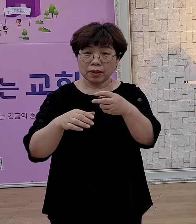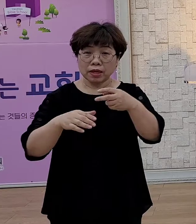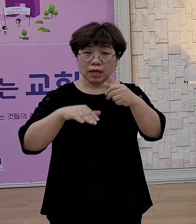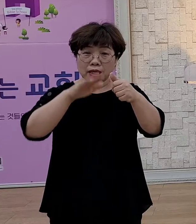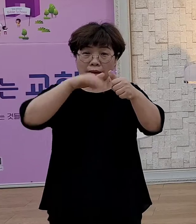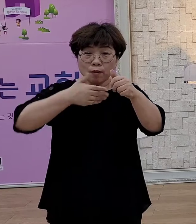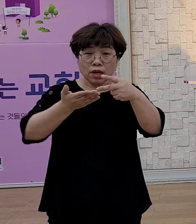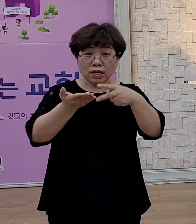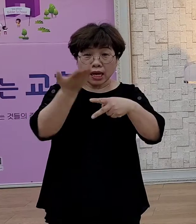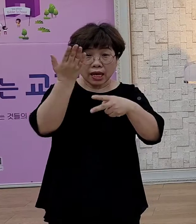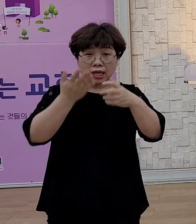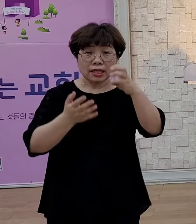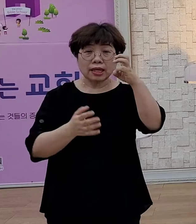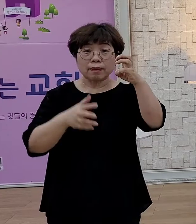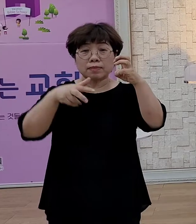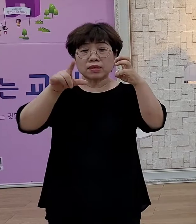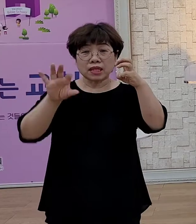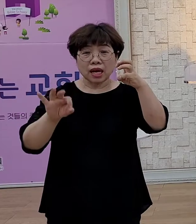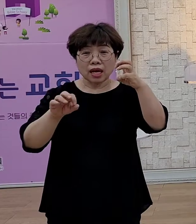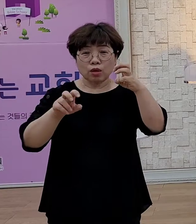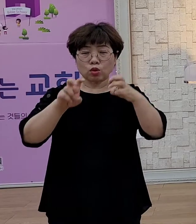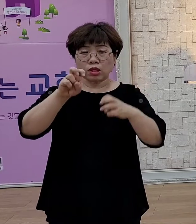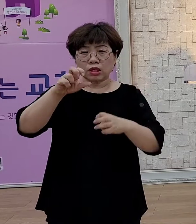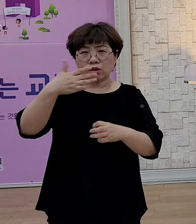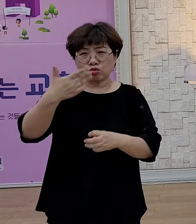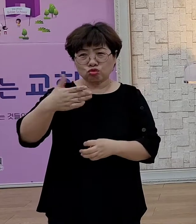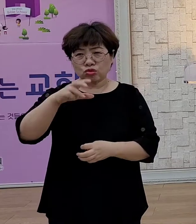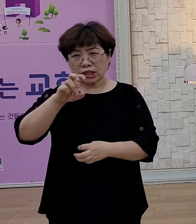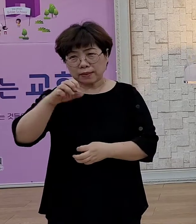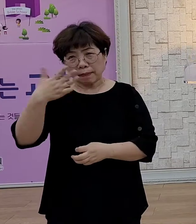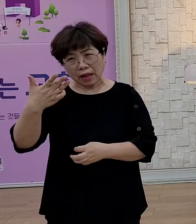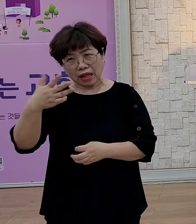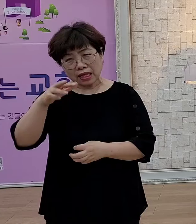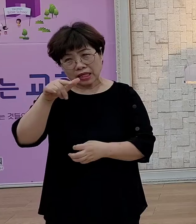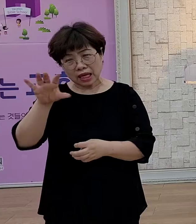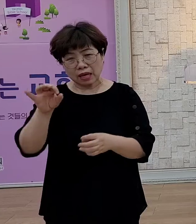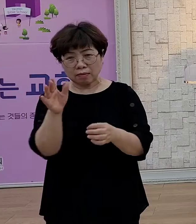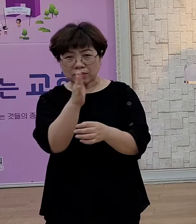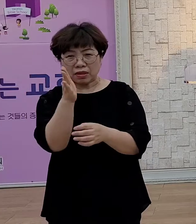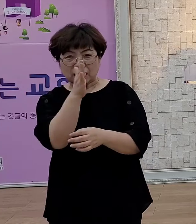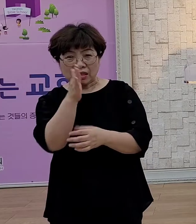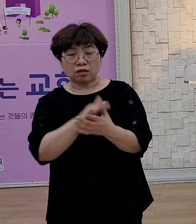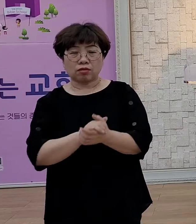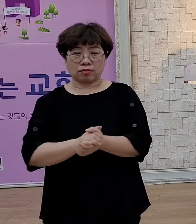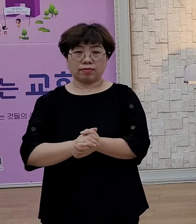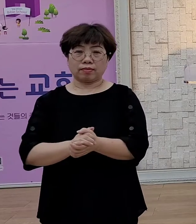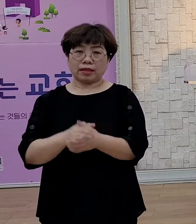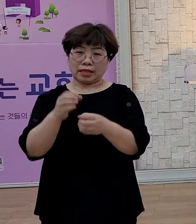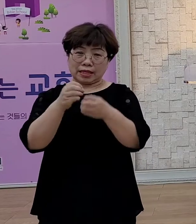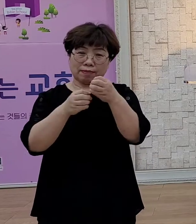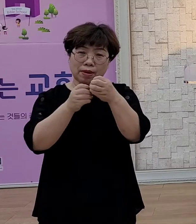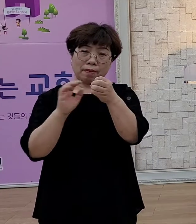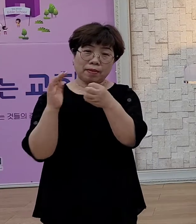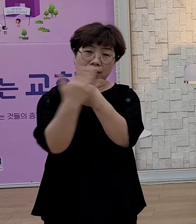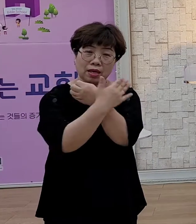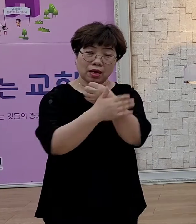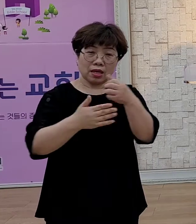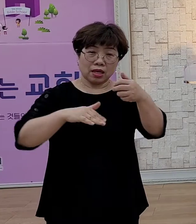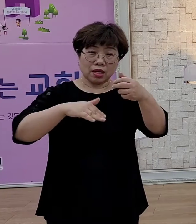30장 그리고 29장 28장 여기서부터 30장까지 이 시편의 배경이